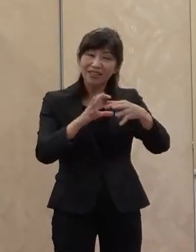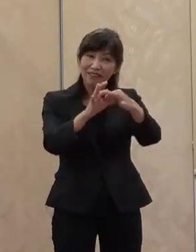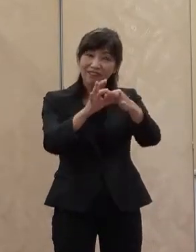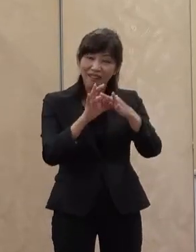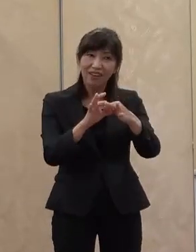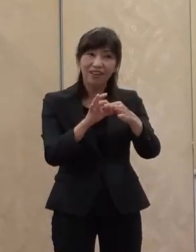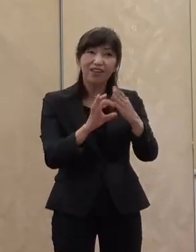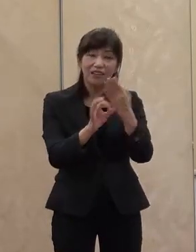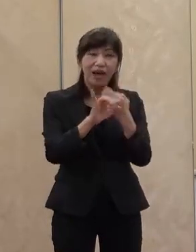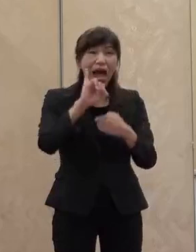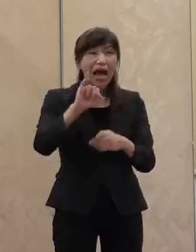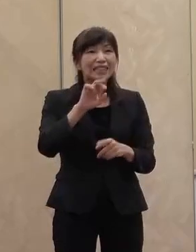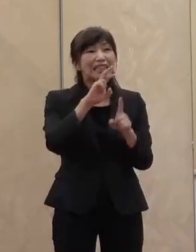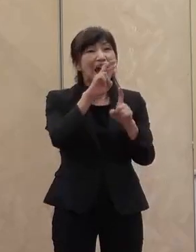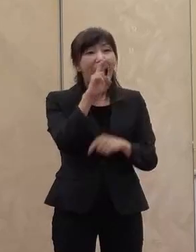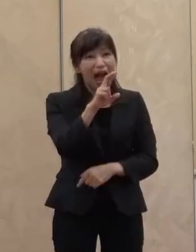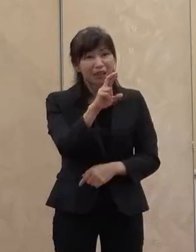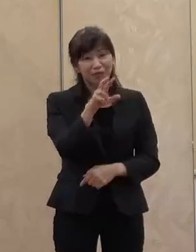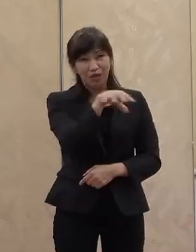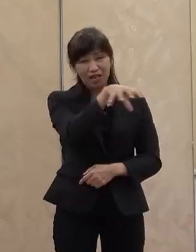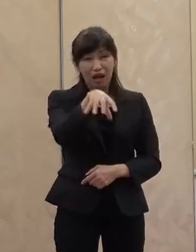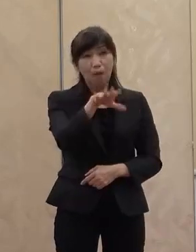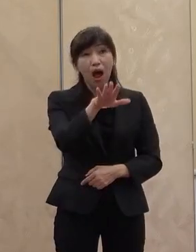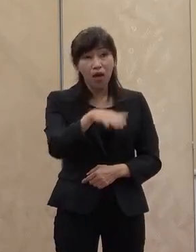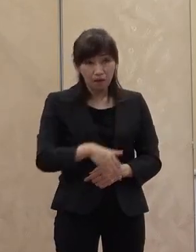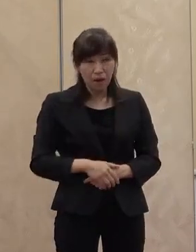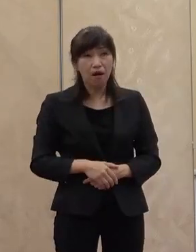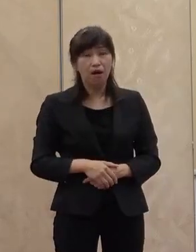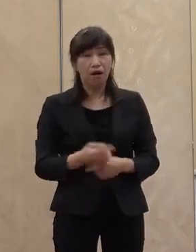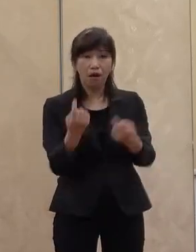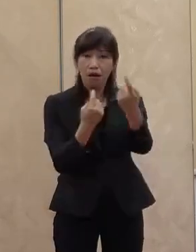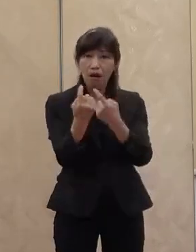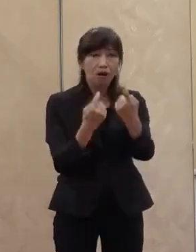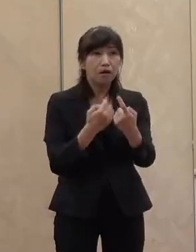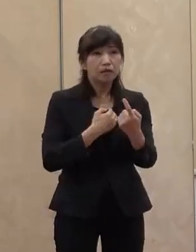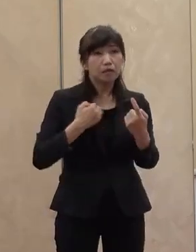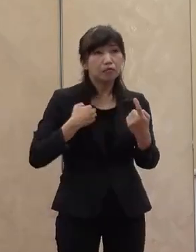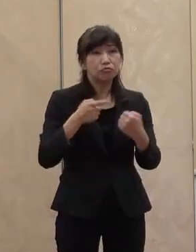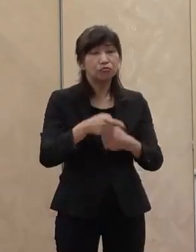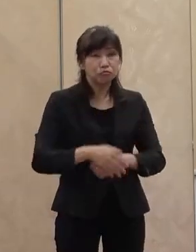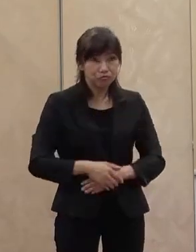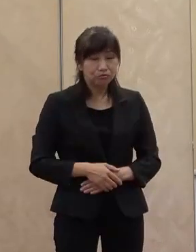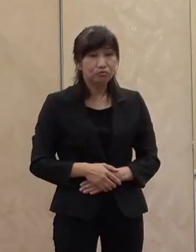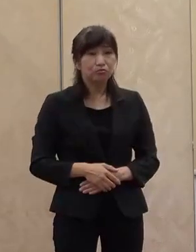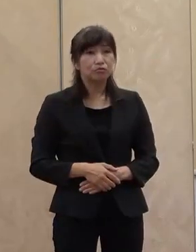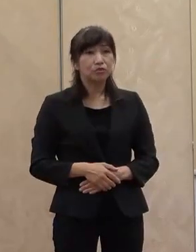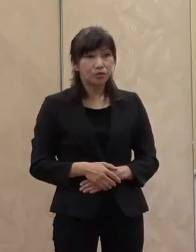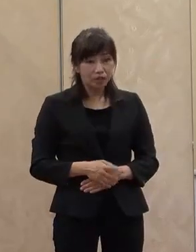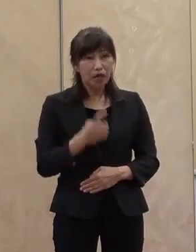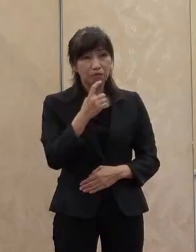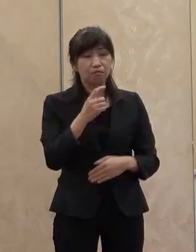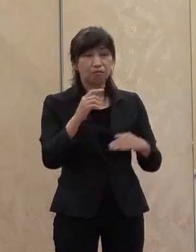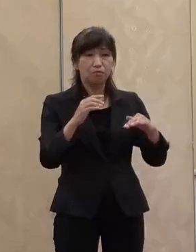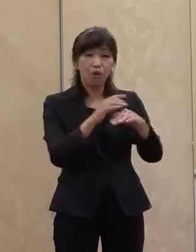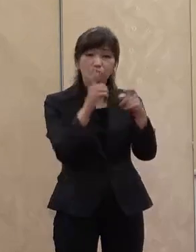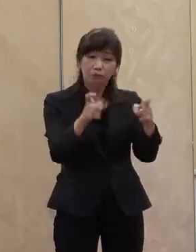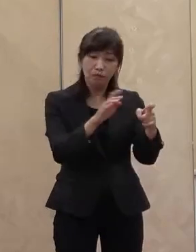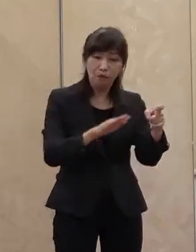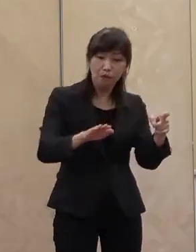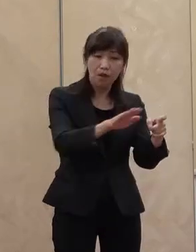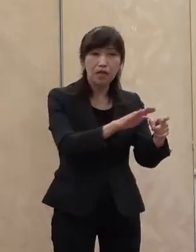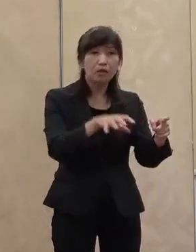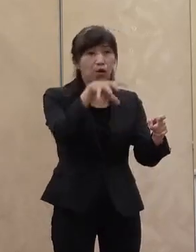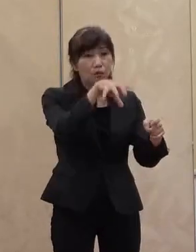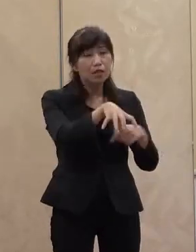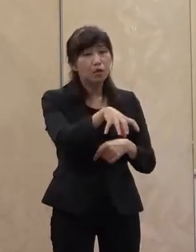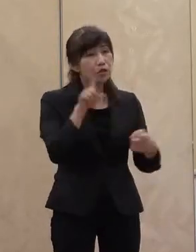これは相乗効果も見込まれますし、僕はそのベイエリアが非常にいい場所としては適しないん